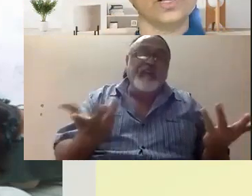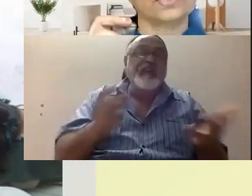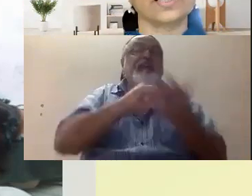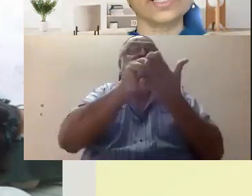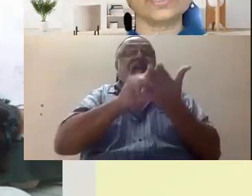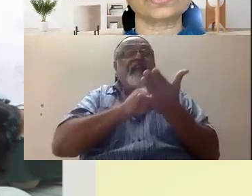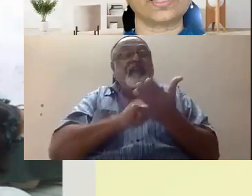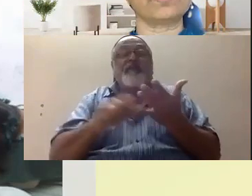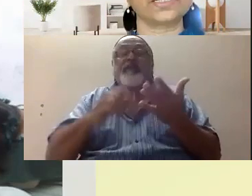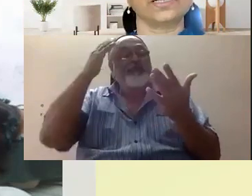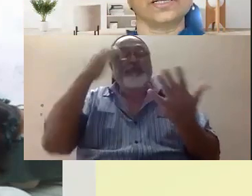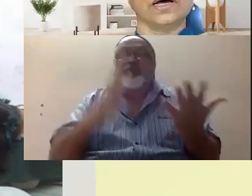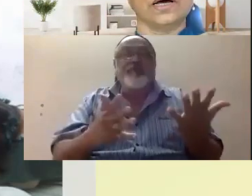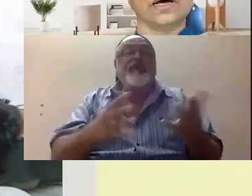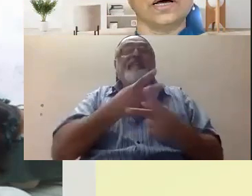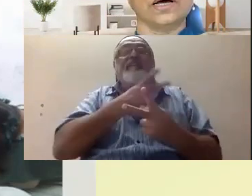बहुत समय के हिसाब से